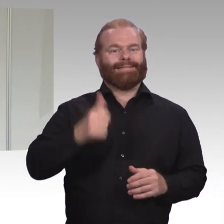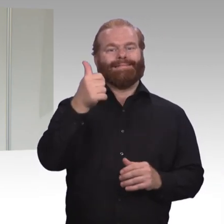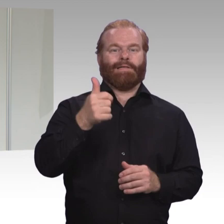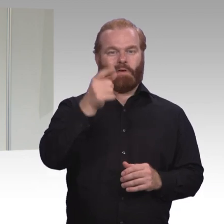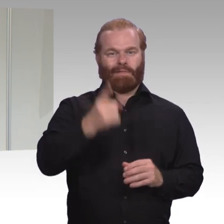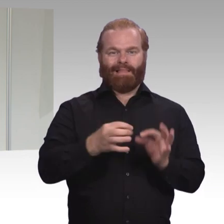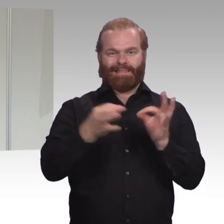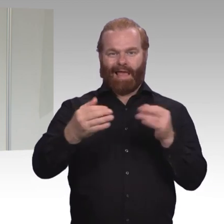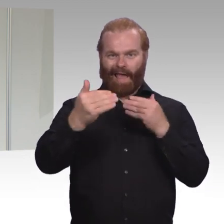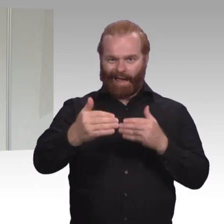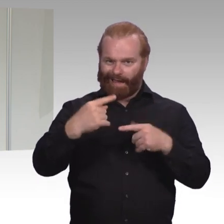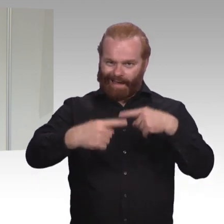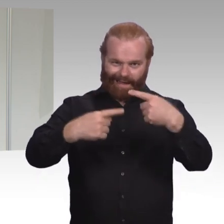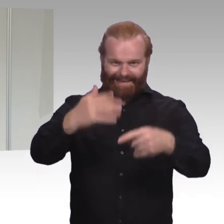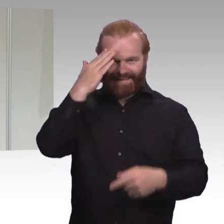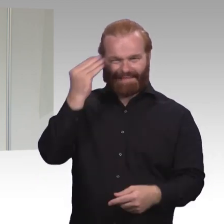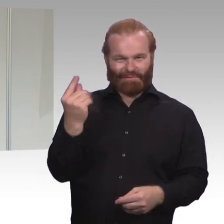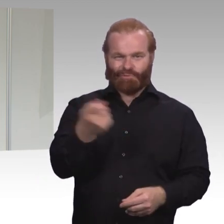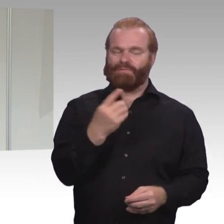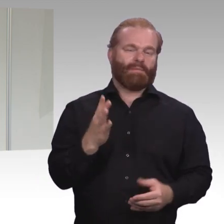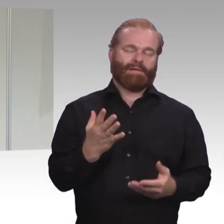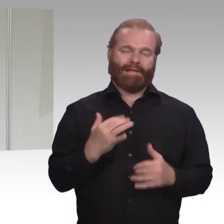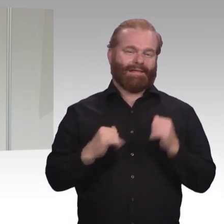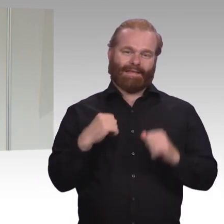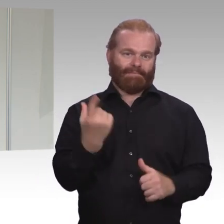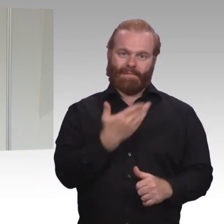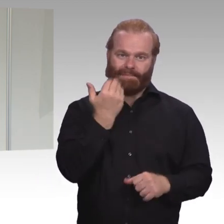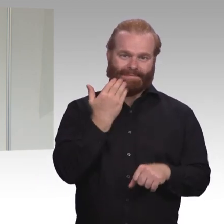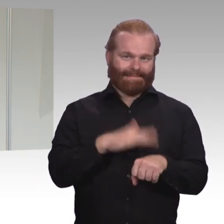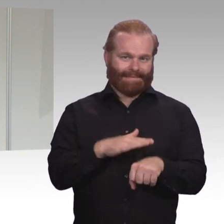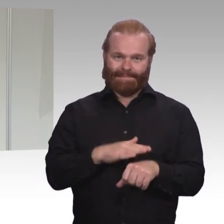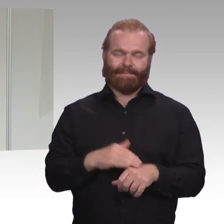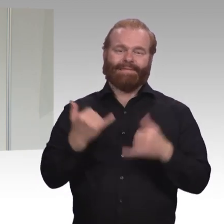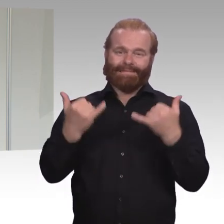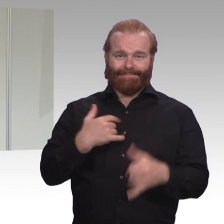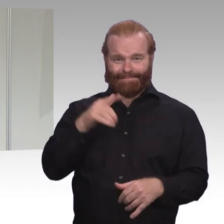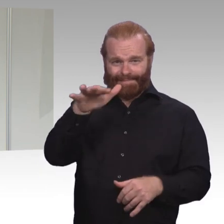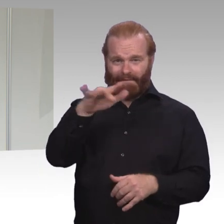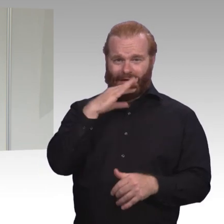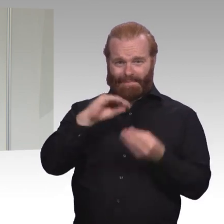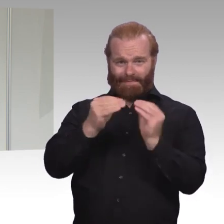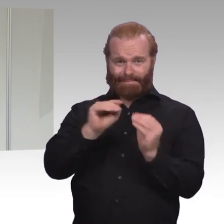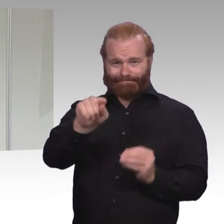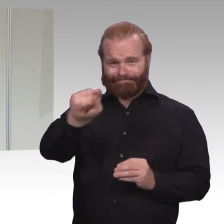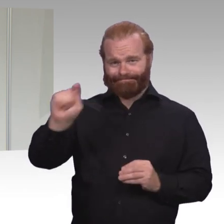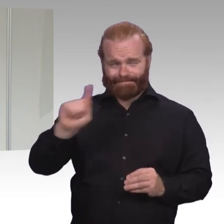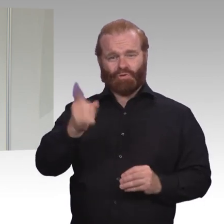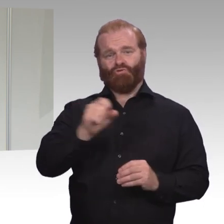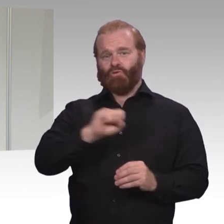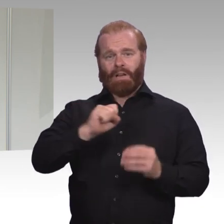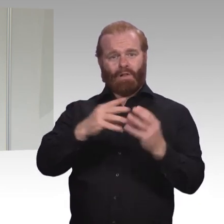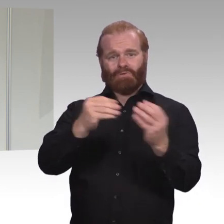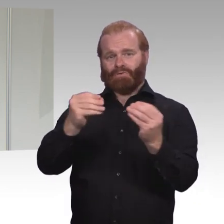das Gorch-Fock-Desaster, das schwimmende Beispiel für Missmanagement, fehlender Kontrolle und Gutgläubigkeit den